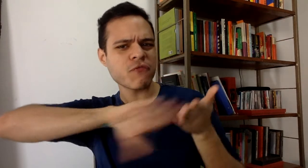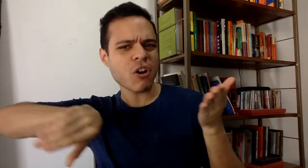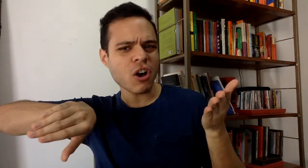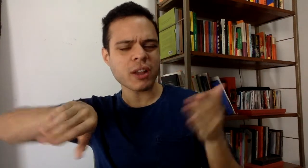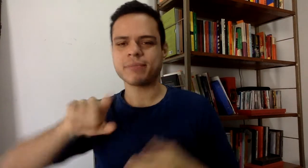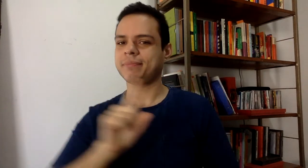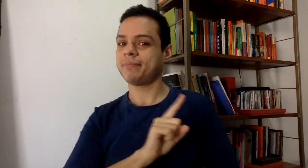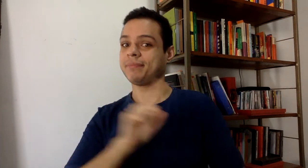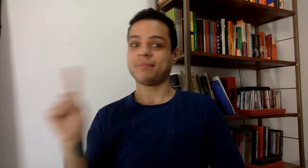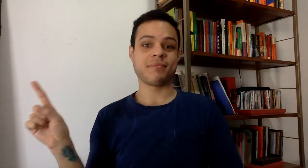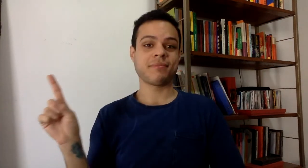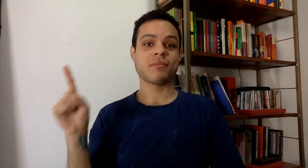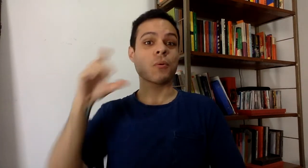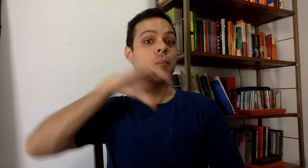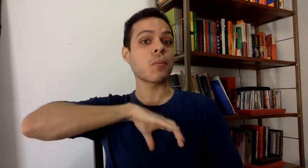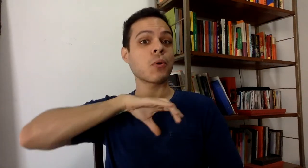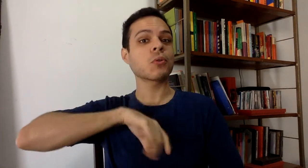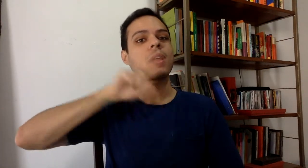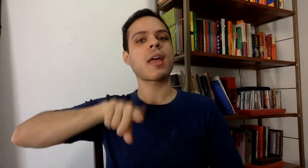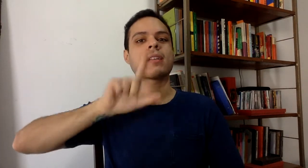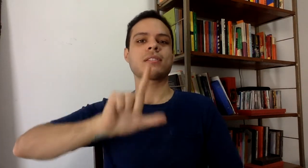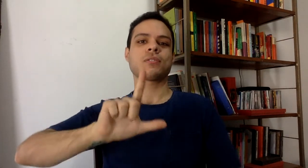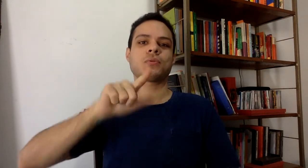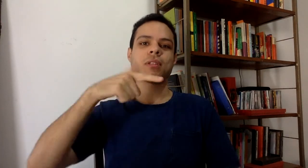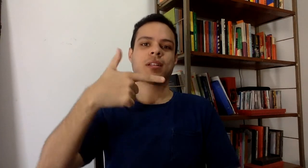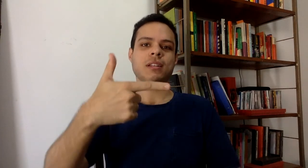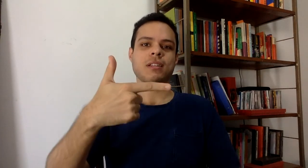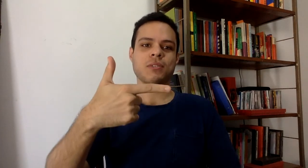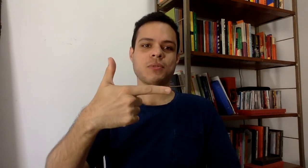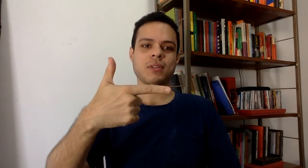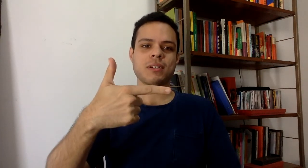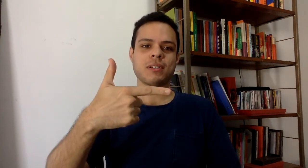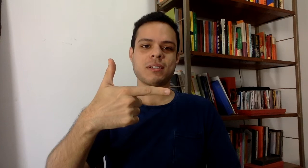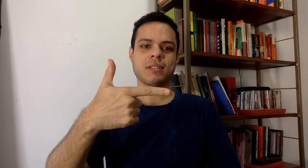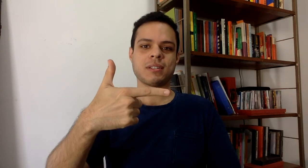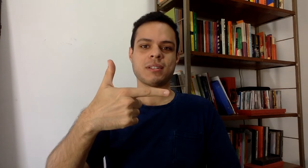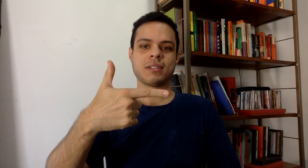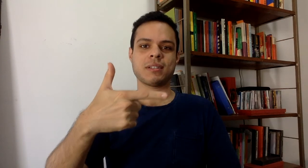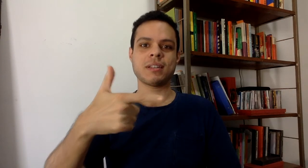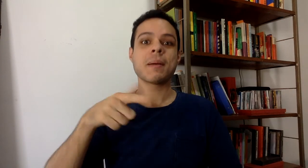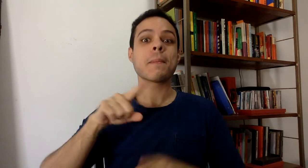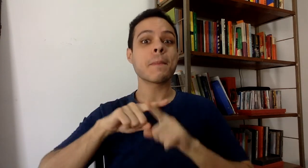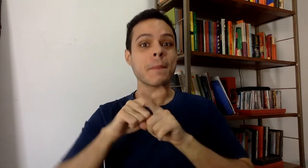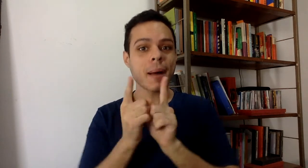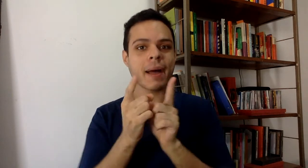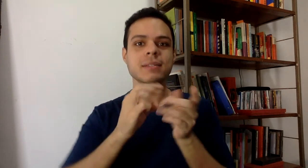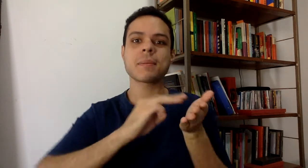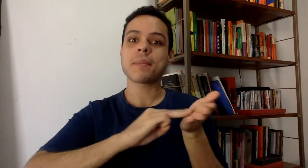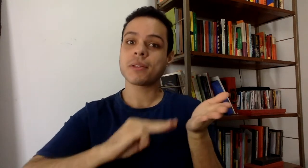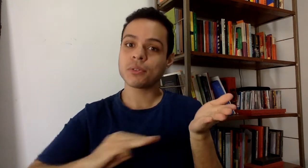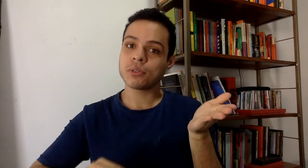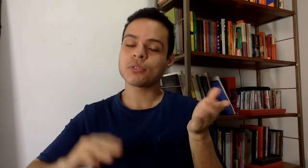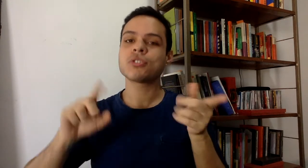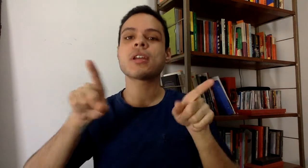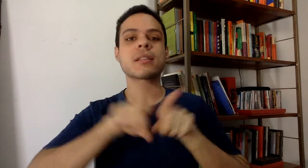Isso exclui a língua portuguesa? Não, a língua portuguesa é utilizada como segunda língua, mas